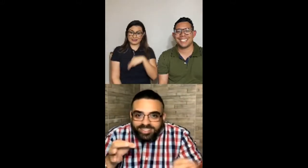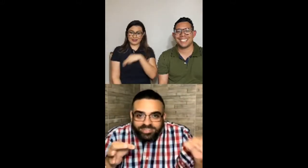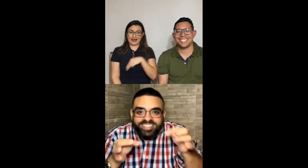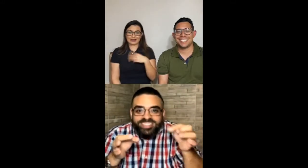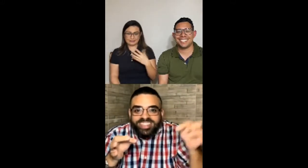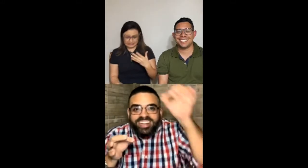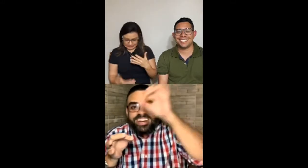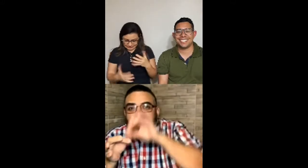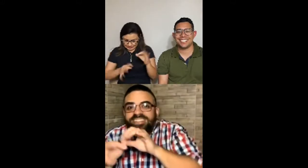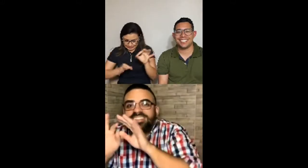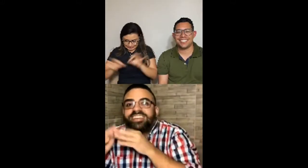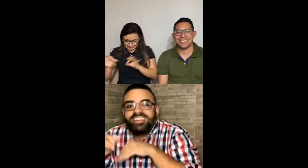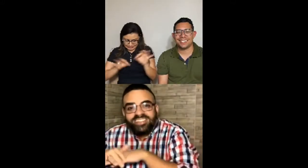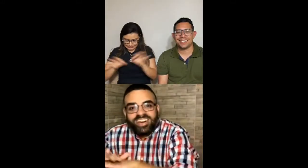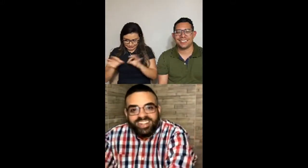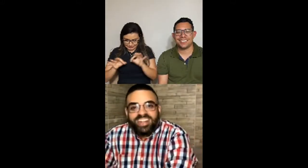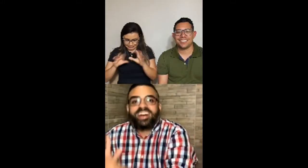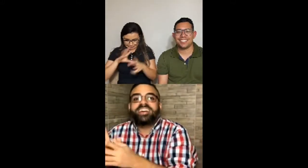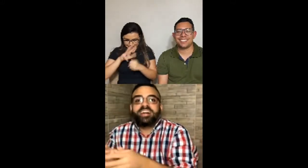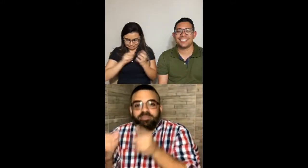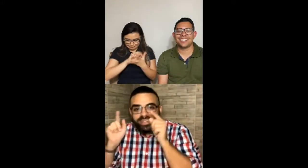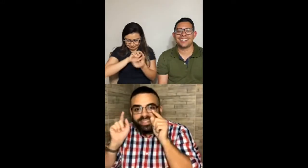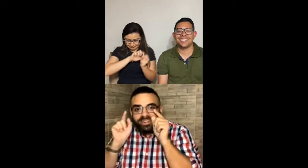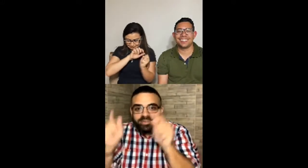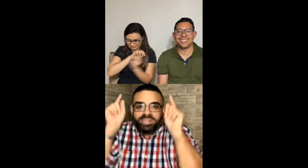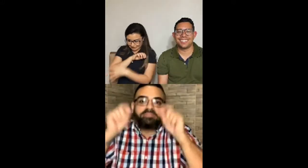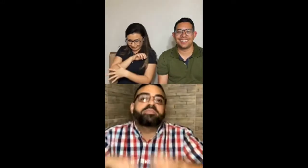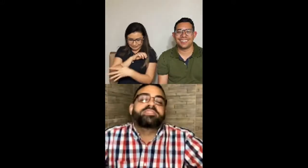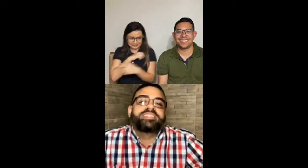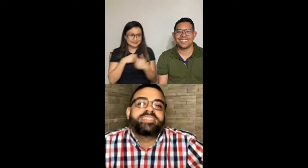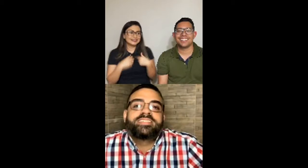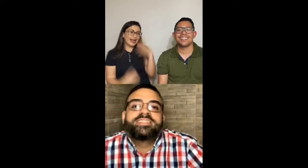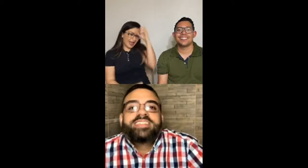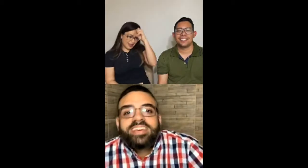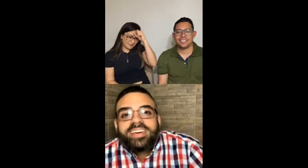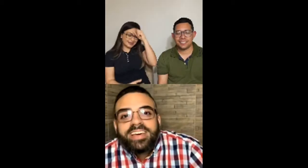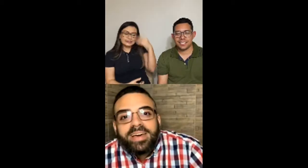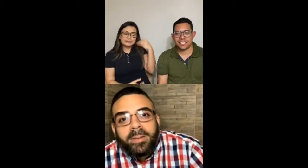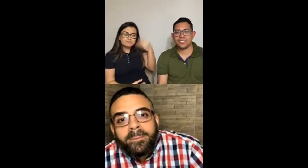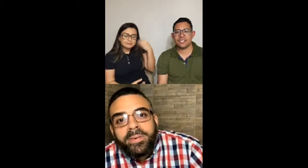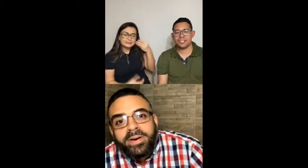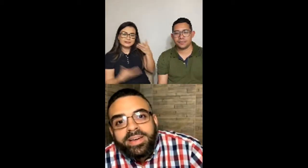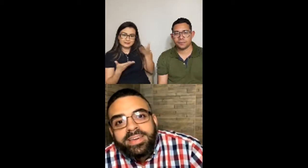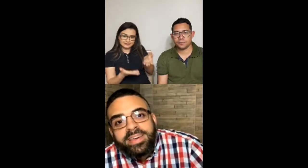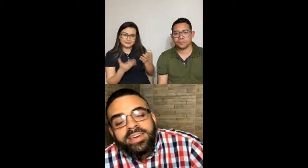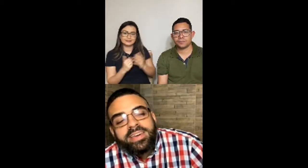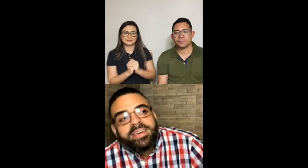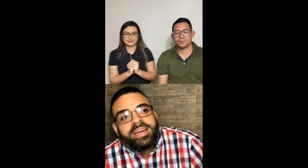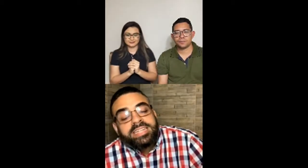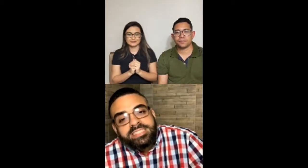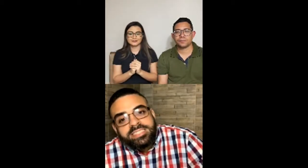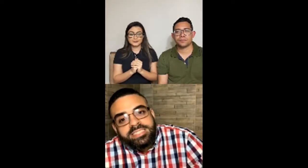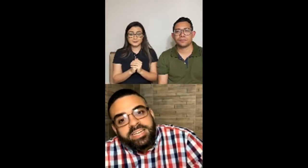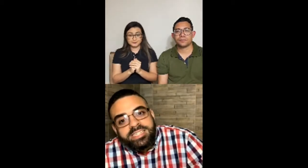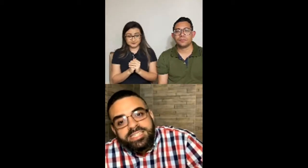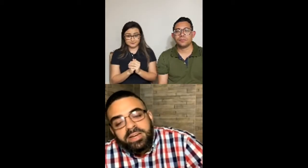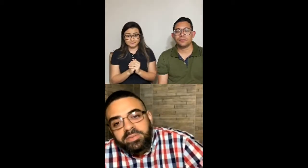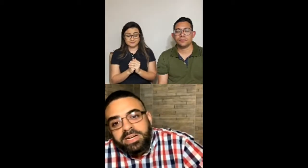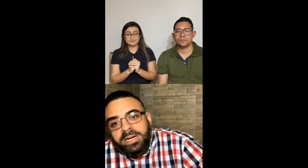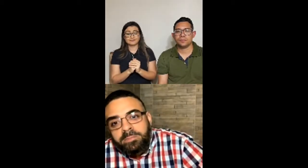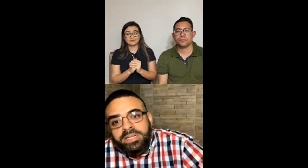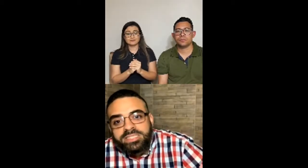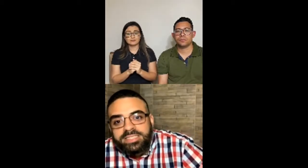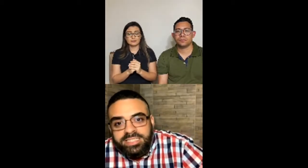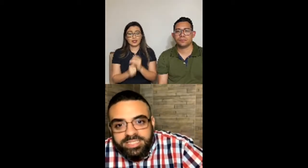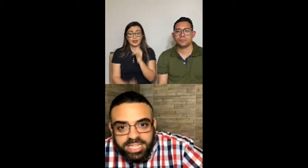muita coisa. O missionário teve que pôr a viola no saco, fechar, guardar e aprender com o campo,